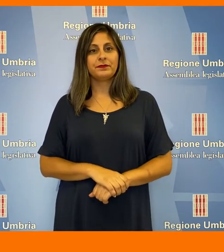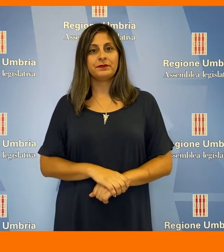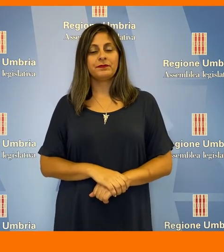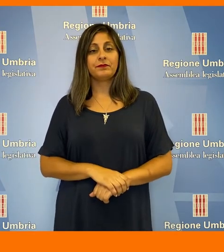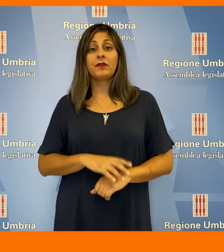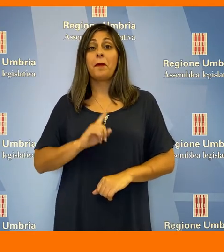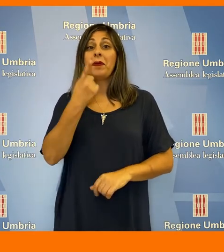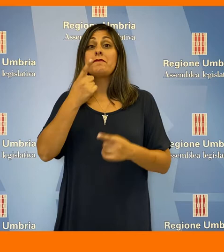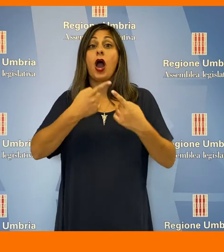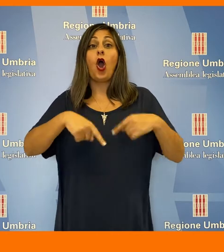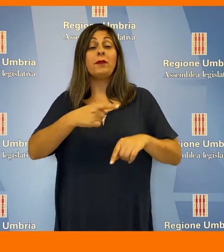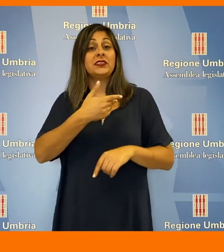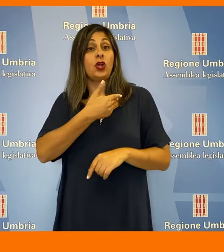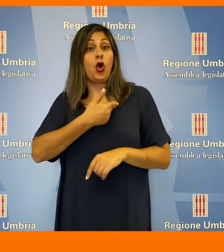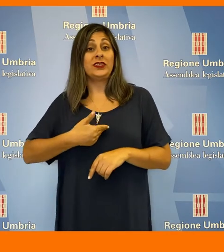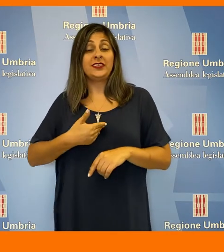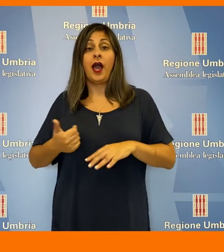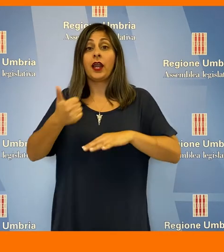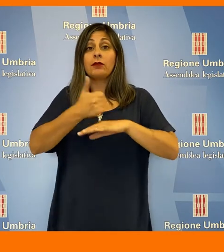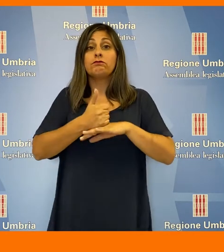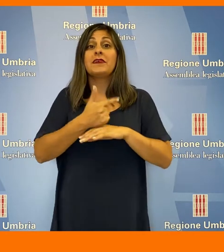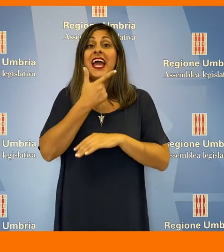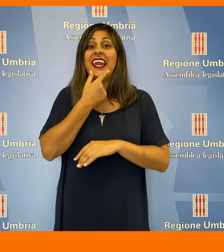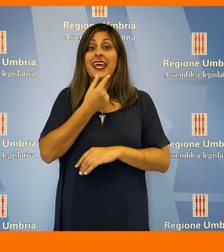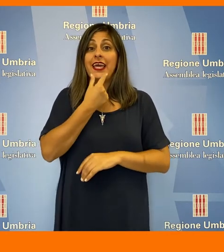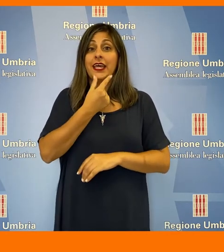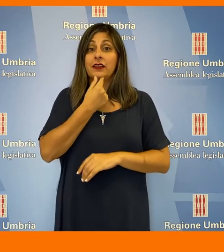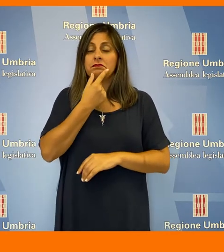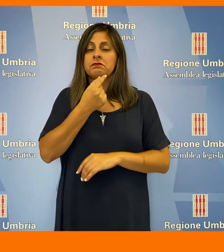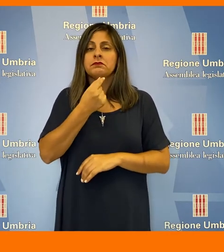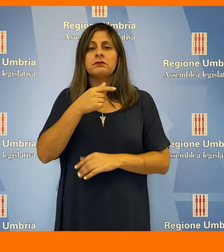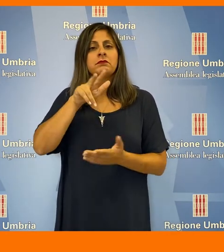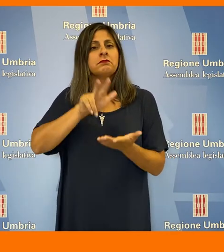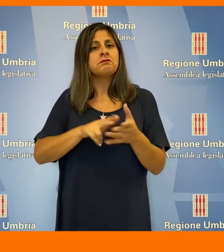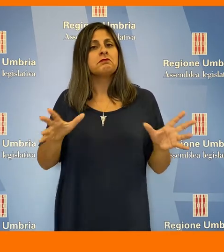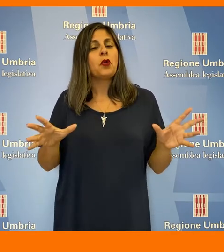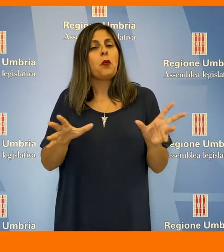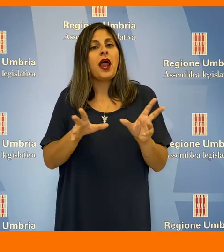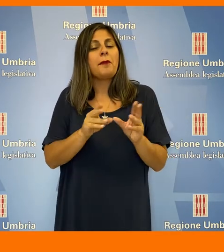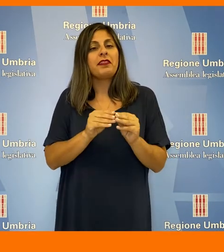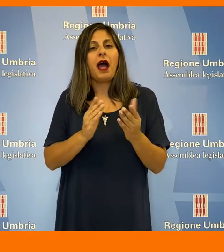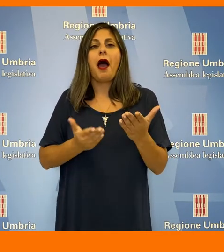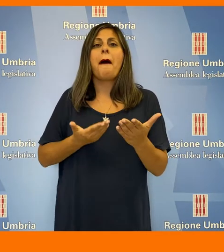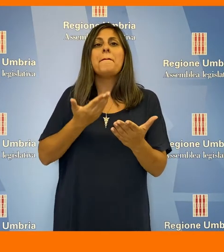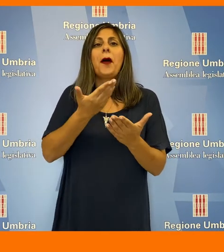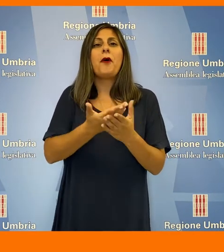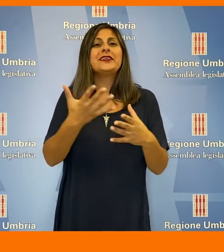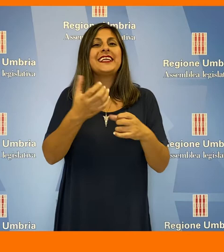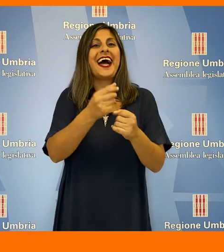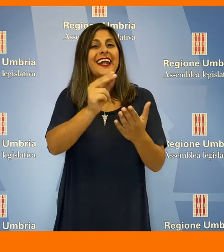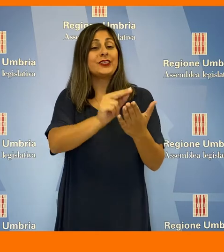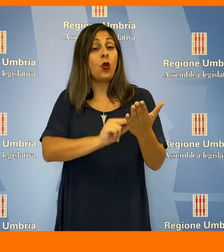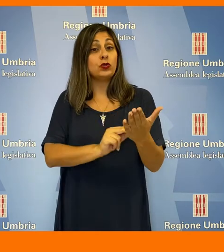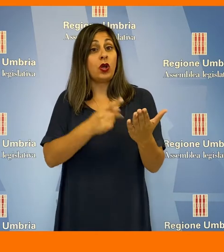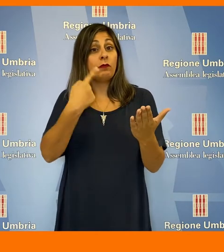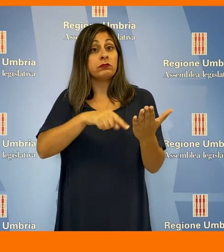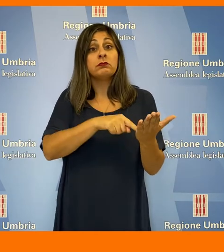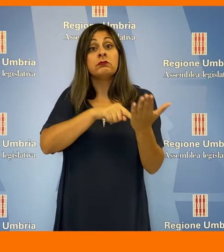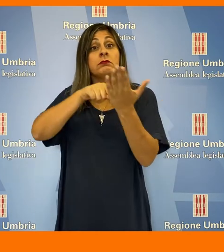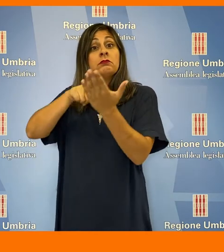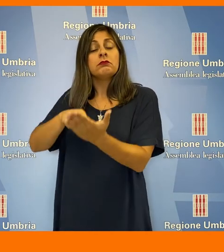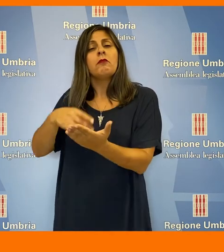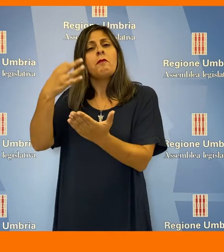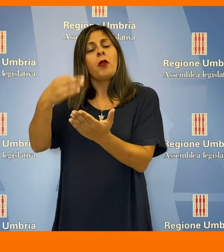La prima commissione consiliare, presieduta da Daniele Nicchi, ha approvato all'unanimità la proposta di risoluzione che sarà alla base